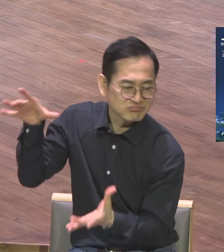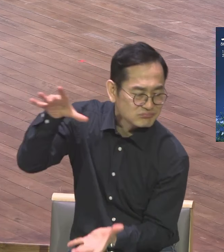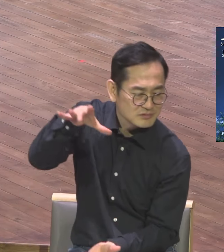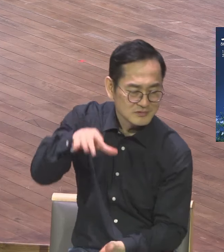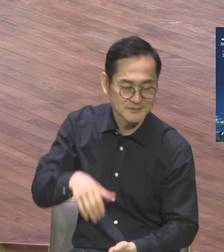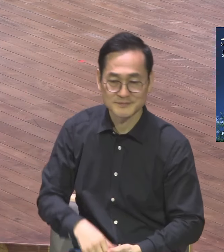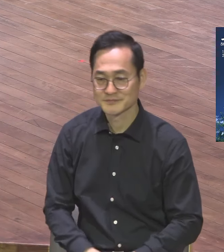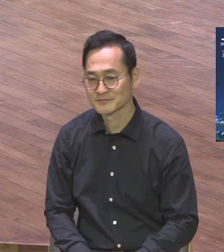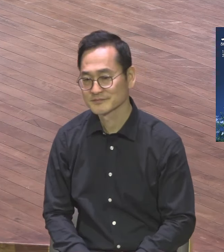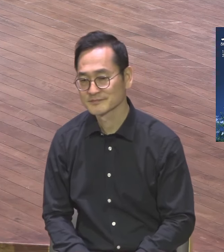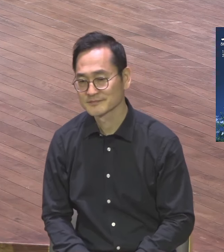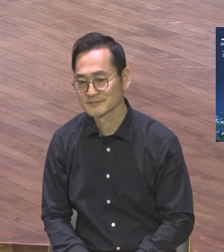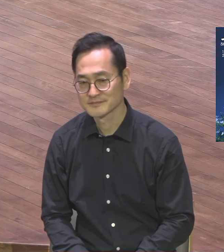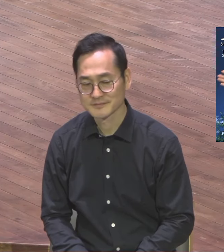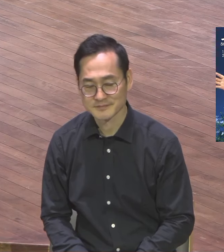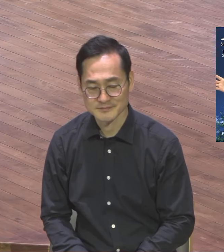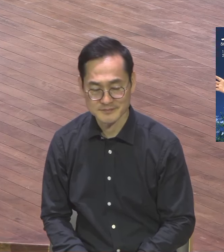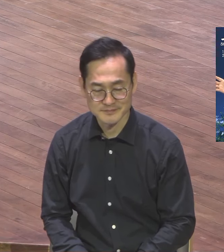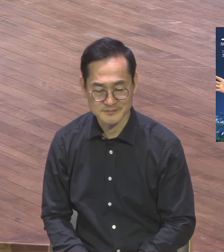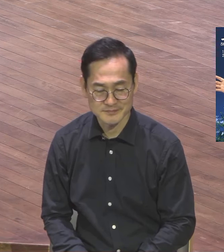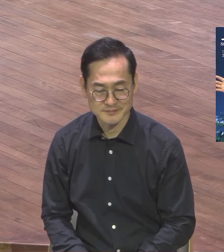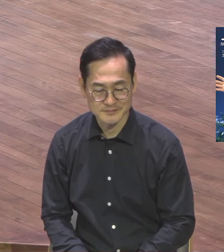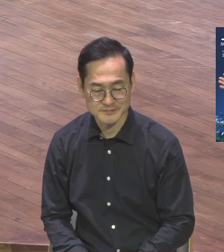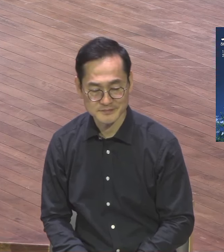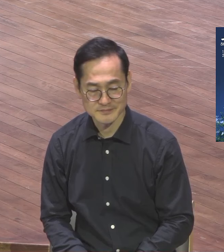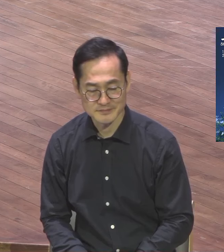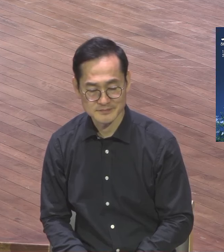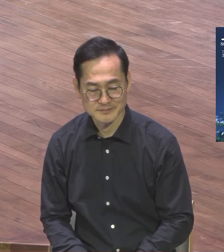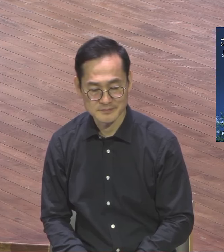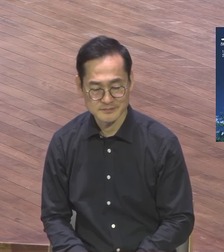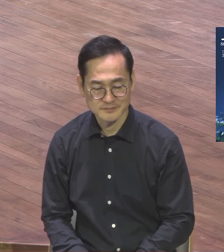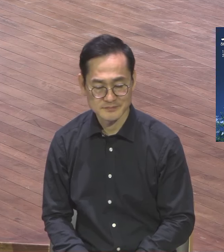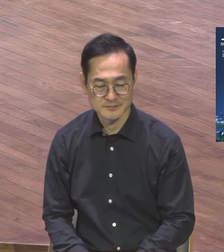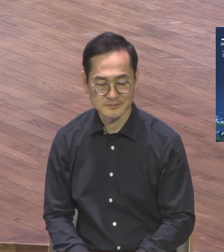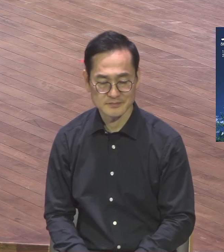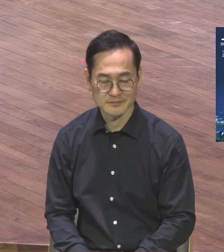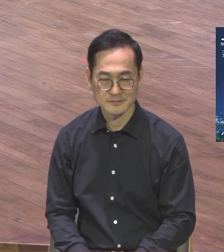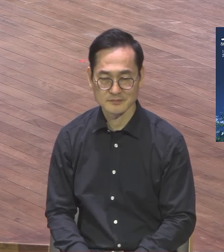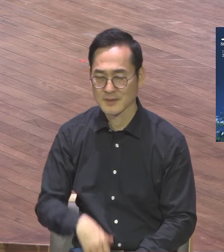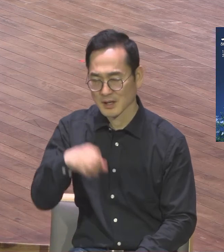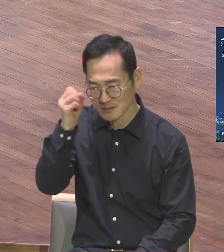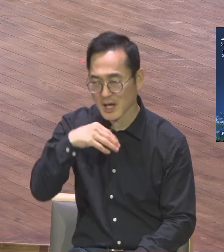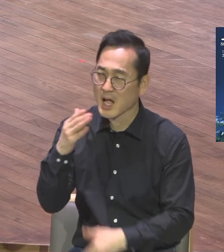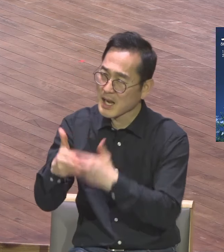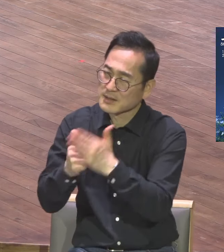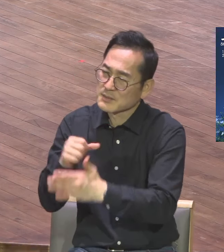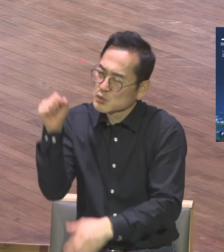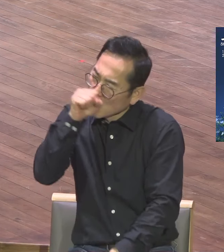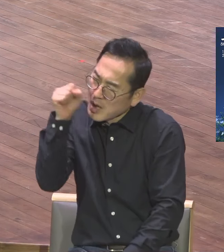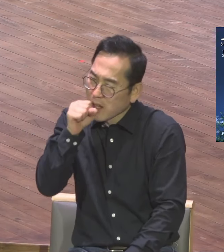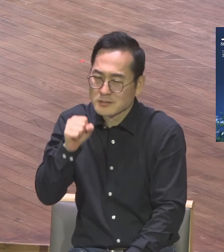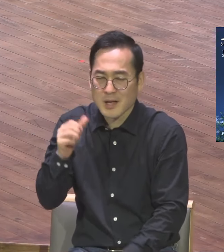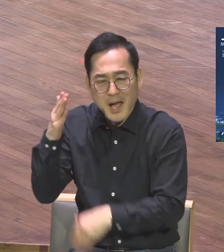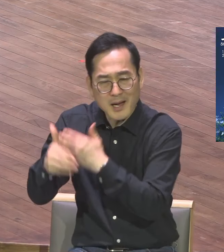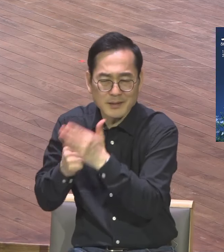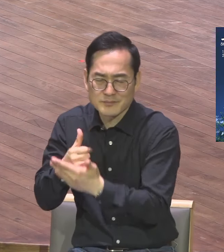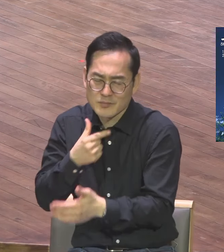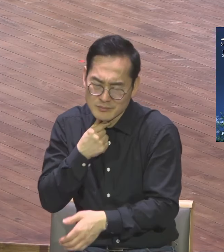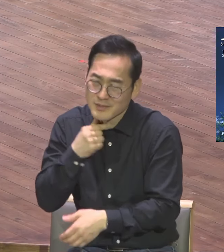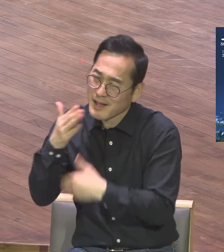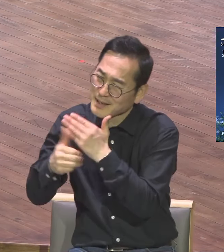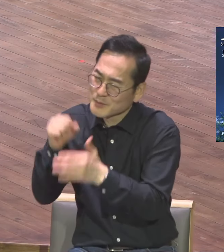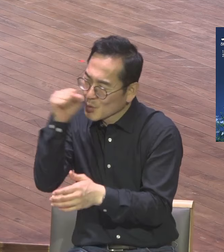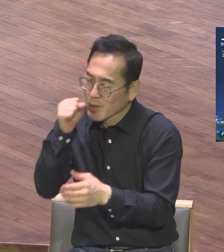주세요. 동기 있으면 뻥이야. 그 동기 없이 순수하게 그냥 하나님 앞에서